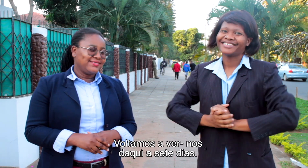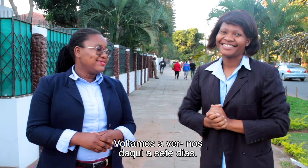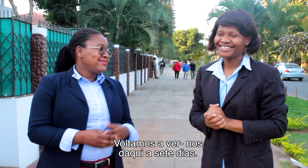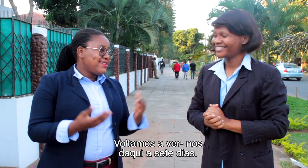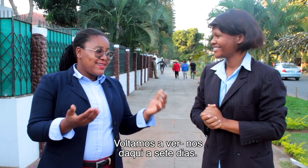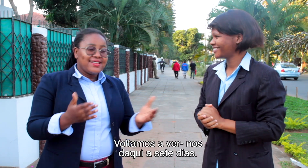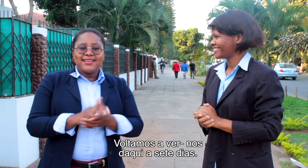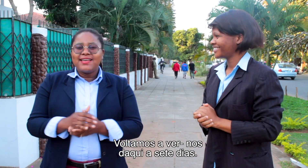dias